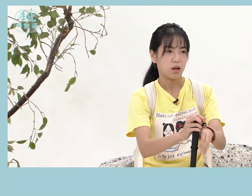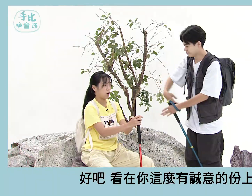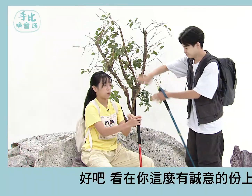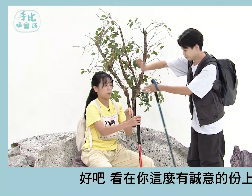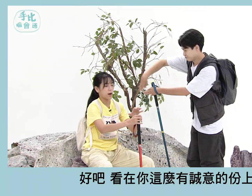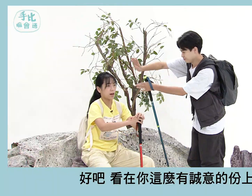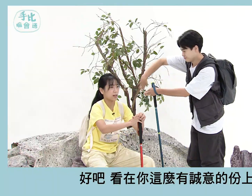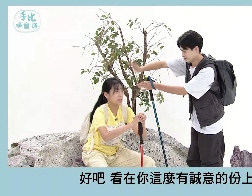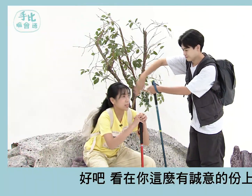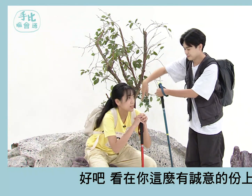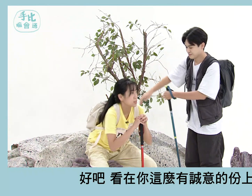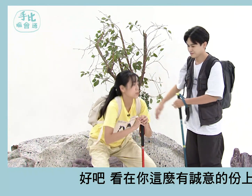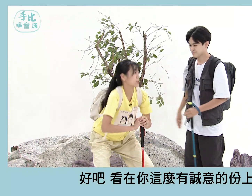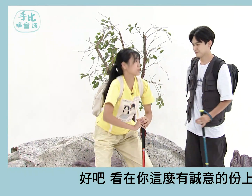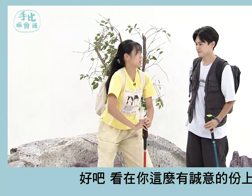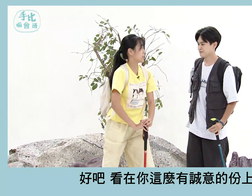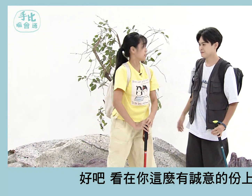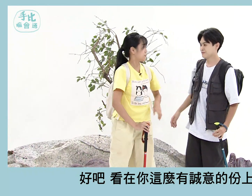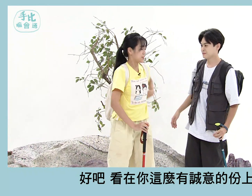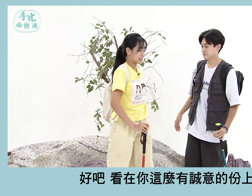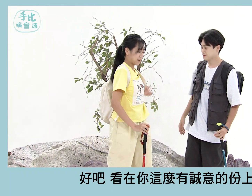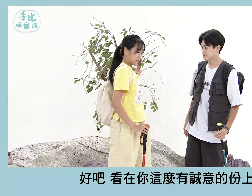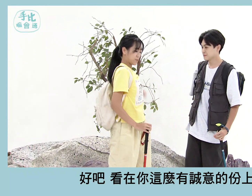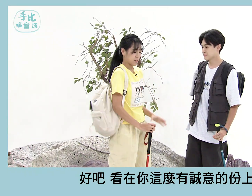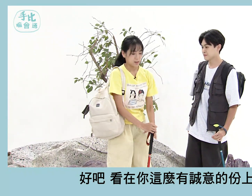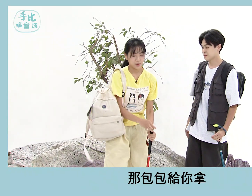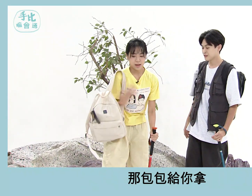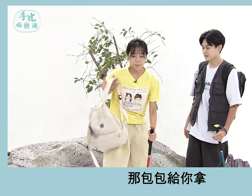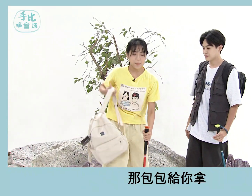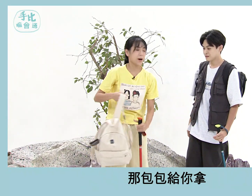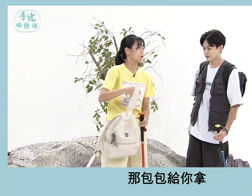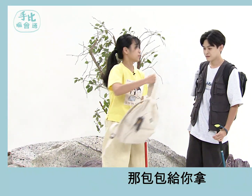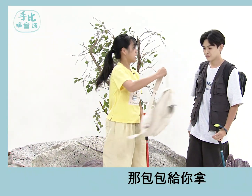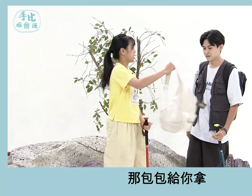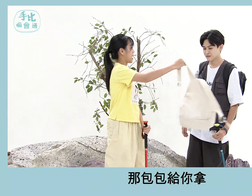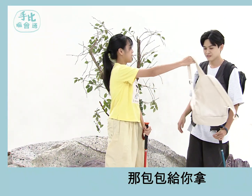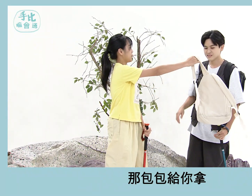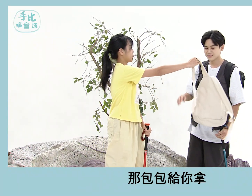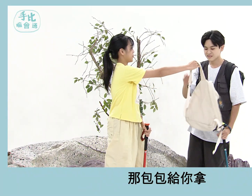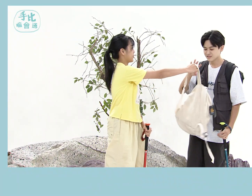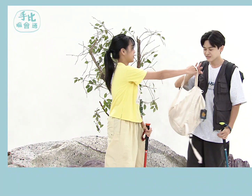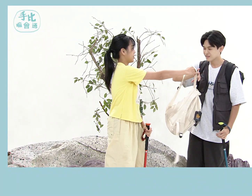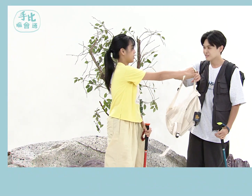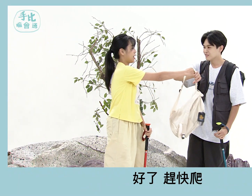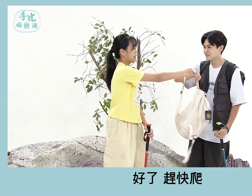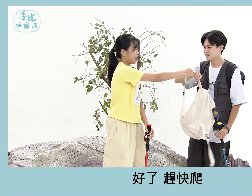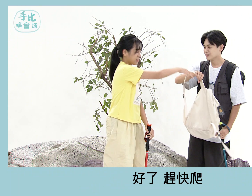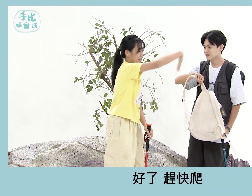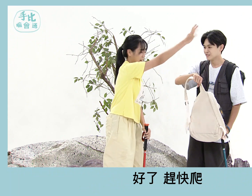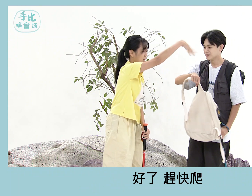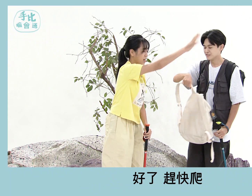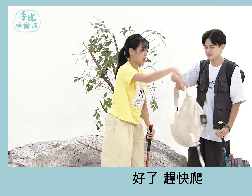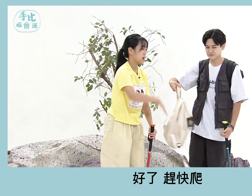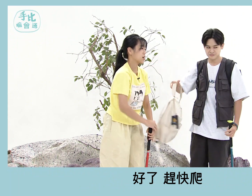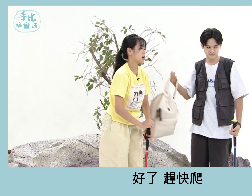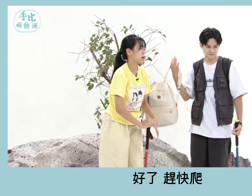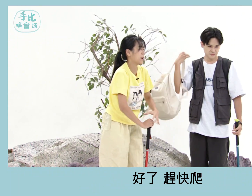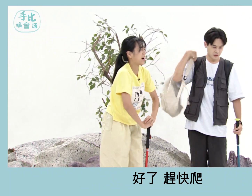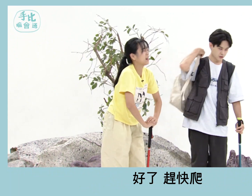好吧，看在你这么有诚意的份上，那包包给你拿。好了好了，赶快赶快赶快爬。